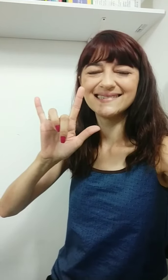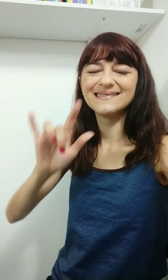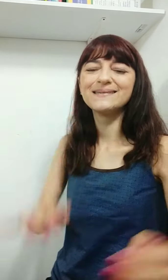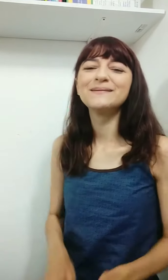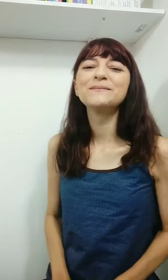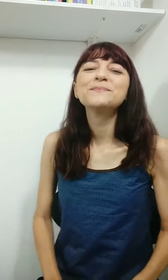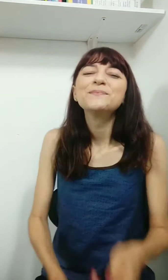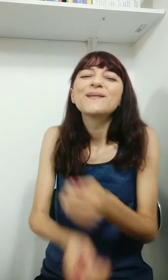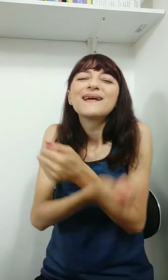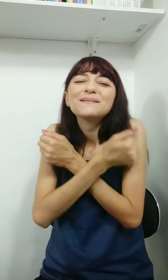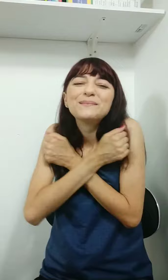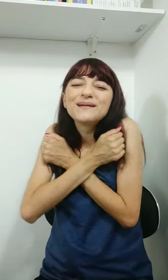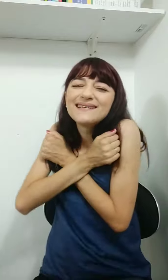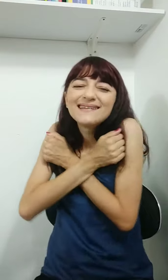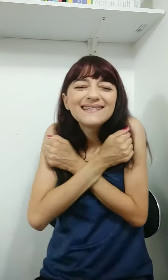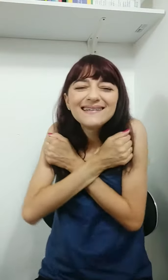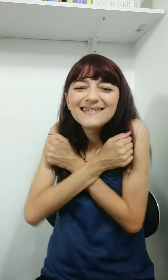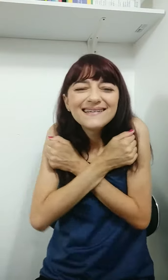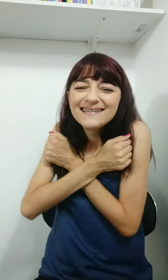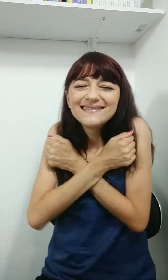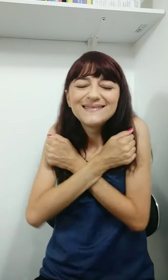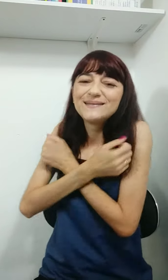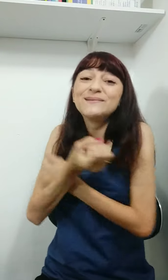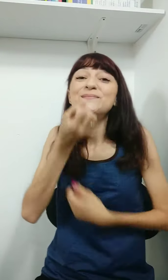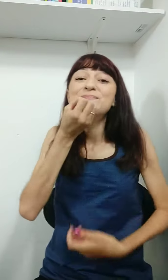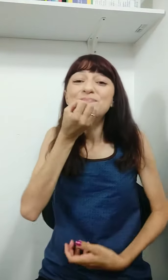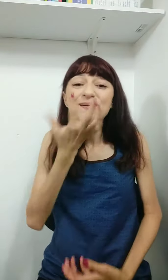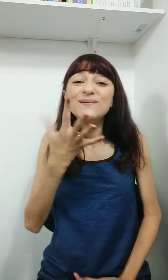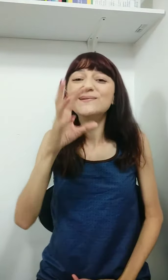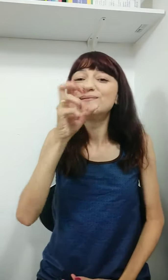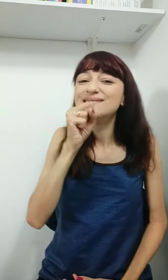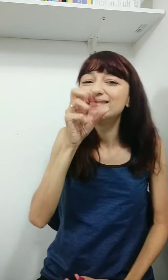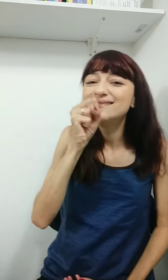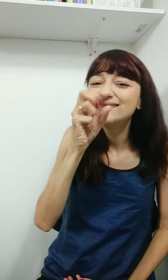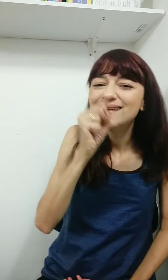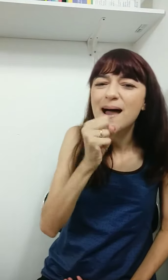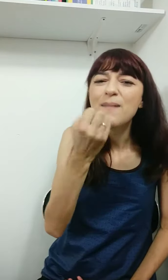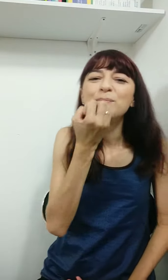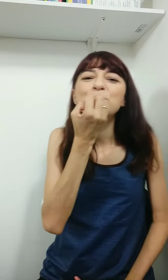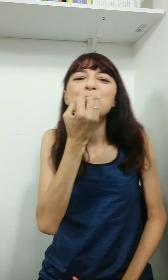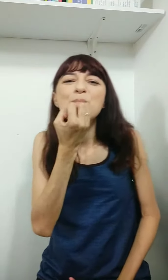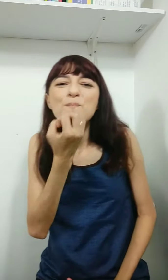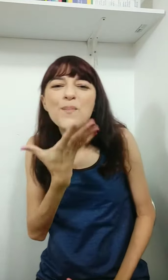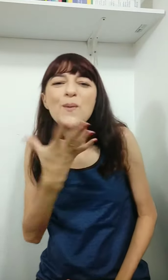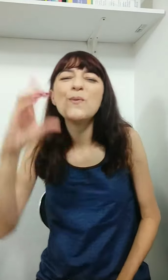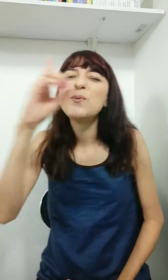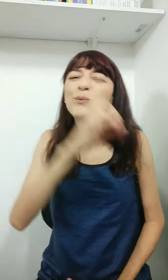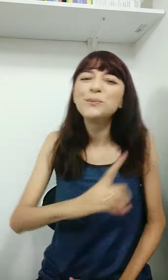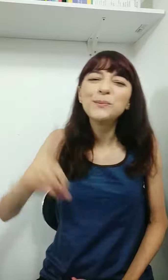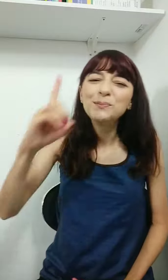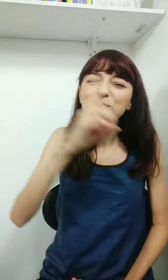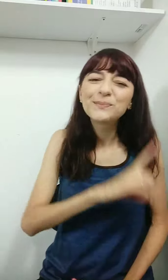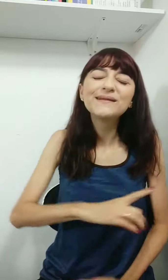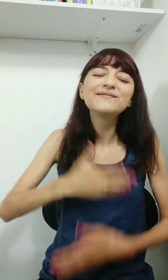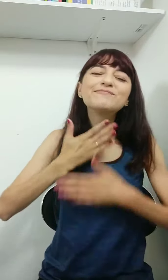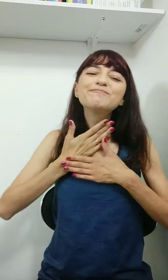Ok? Todo mundo tirou? Um abraço para vocês. Bom sábado, bom final de semana para vocês,